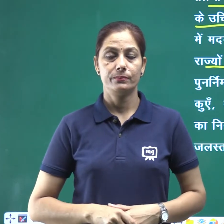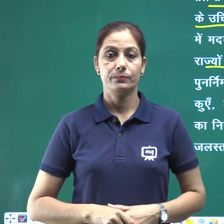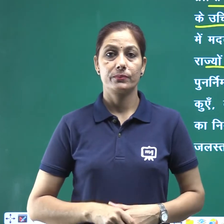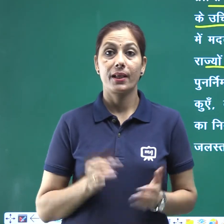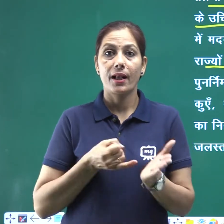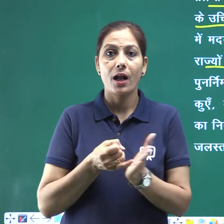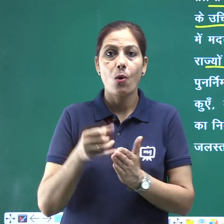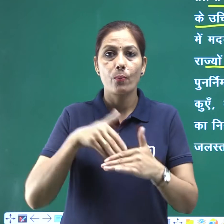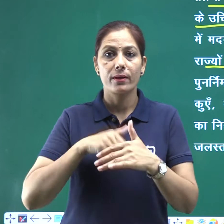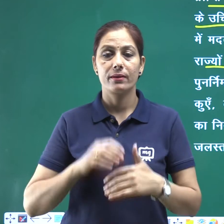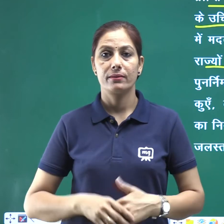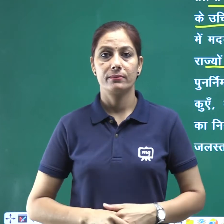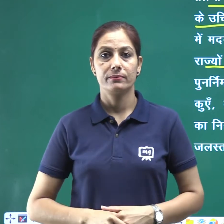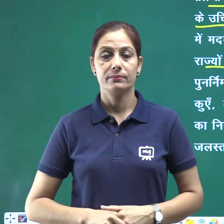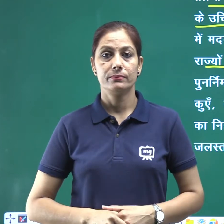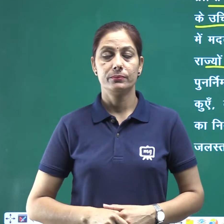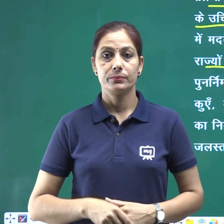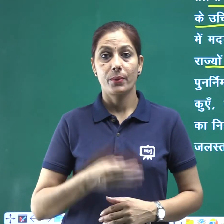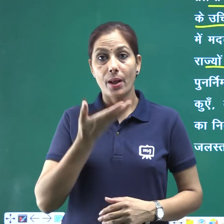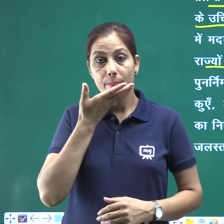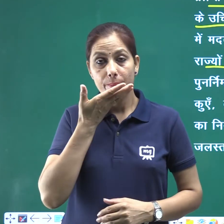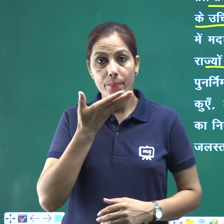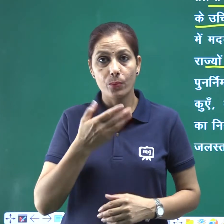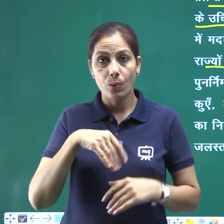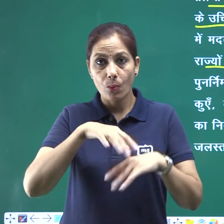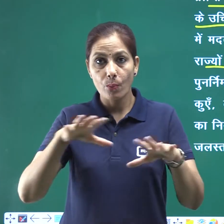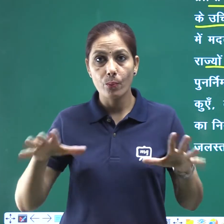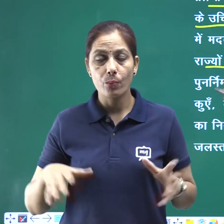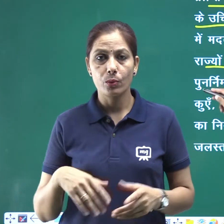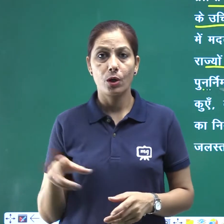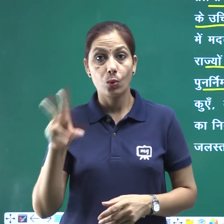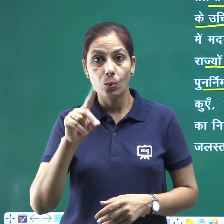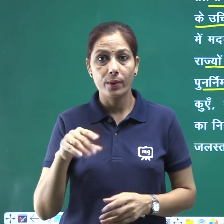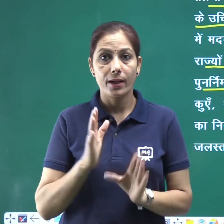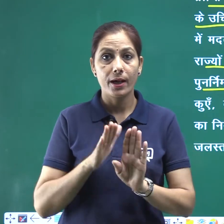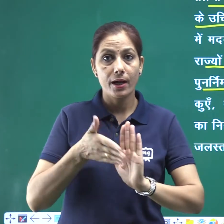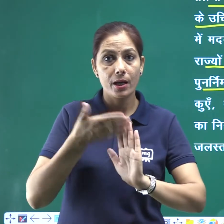गांवों में तालाबों का पुनर्निर्माण किया जा रहा है।